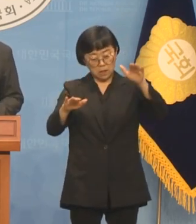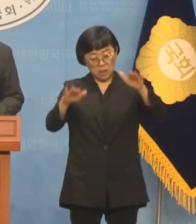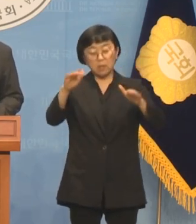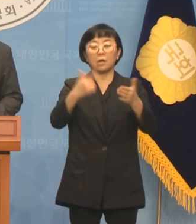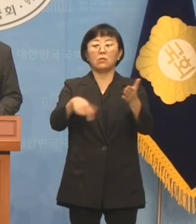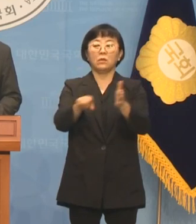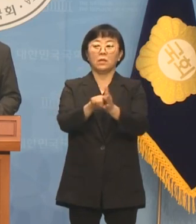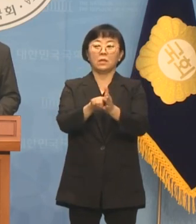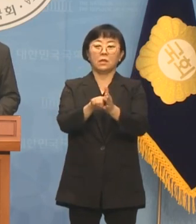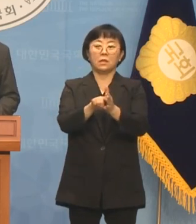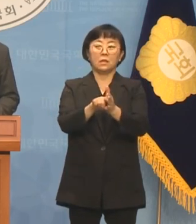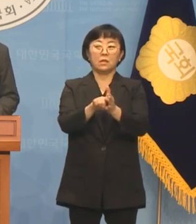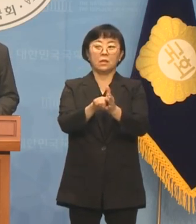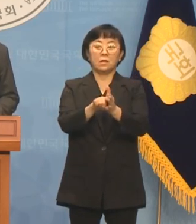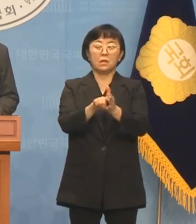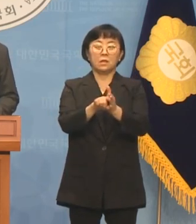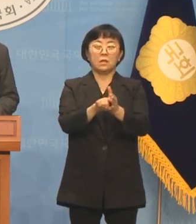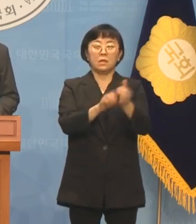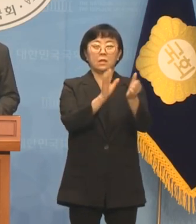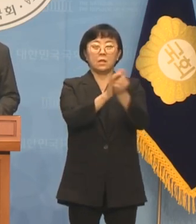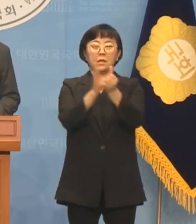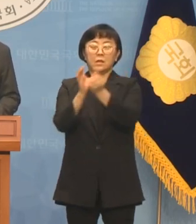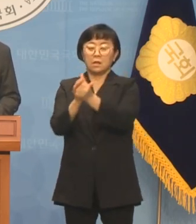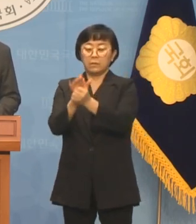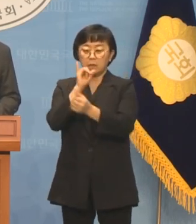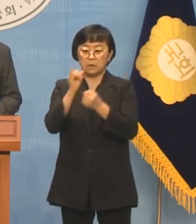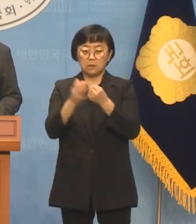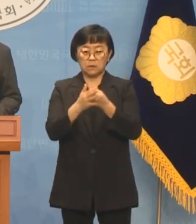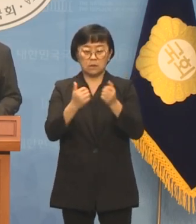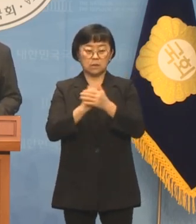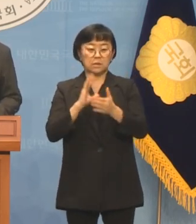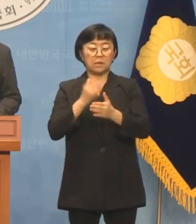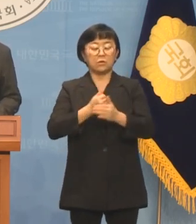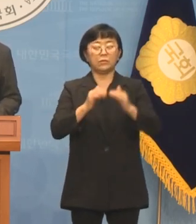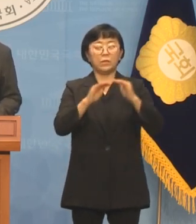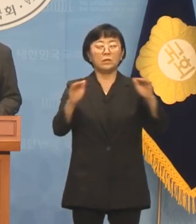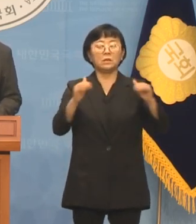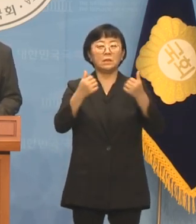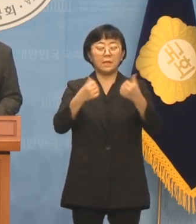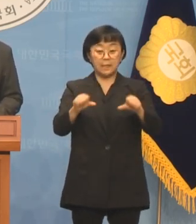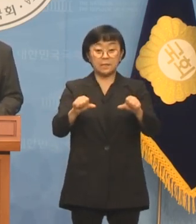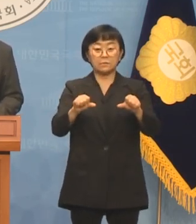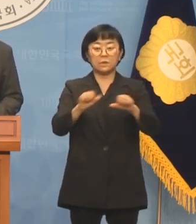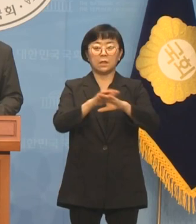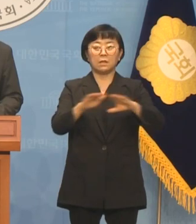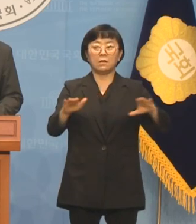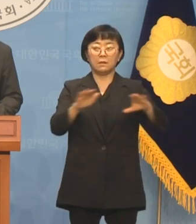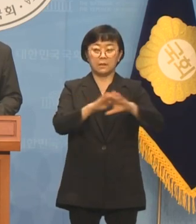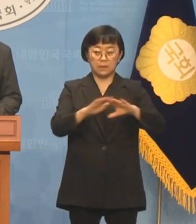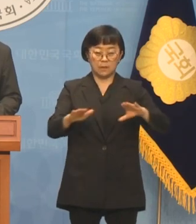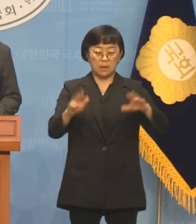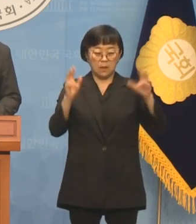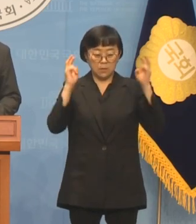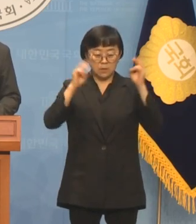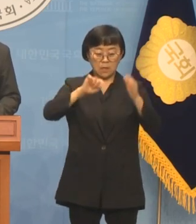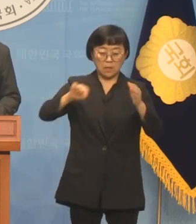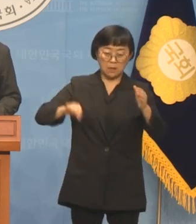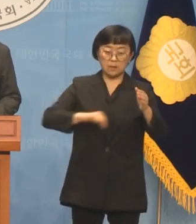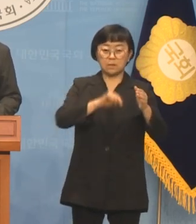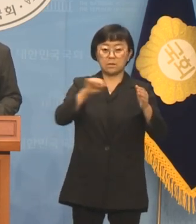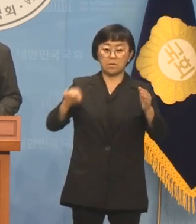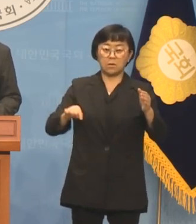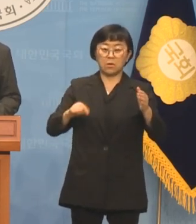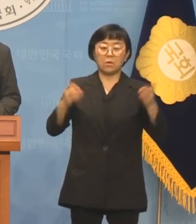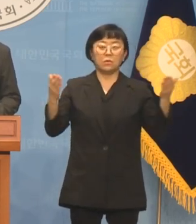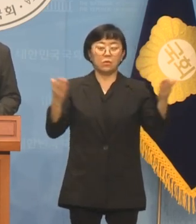통해 독박 돌봄을 강요하는 젠더 불평등을 해결하면서도 직장에서 벗어나 누구나